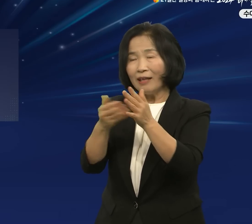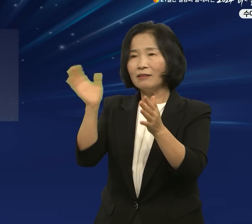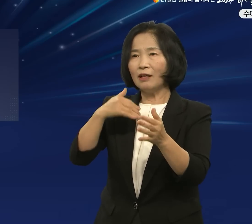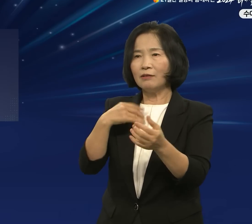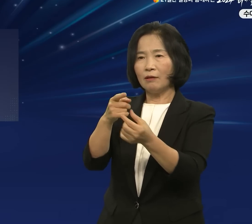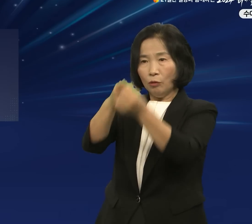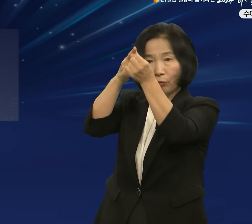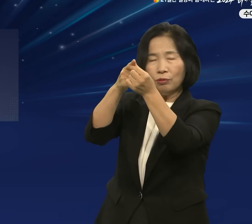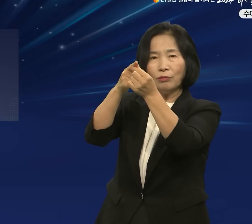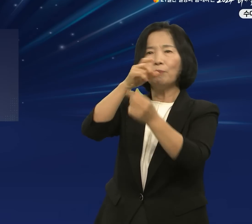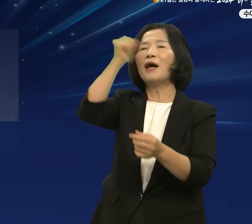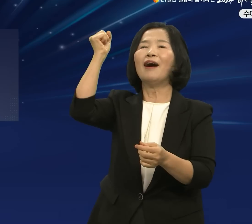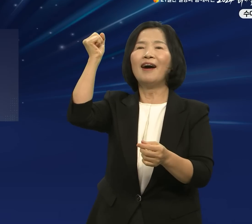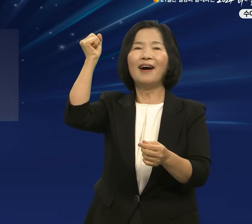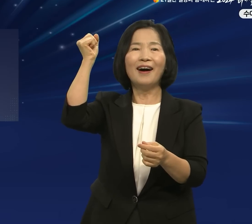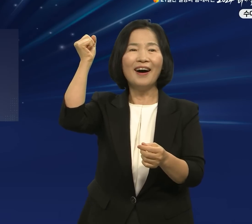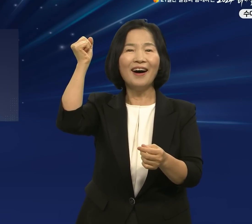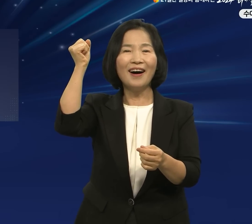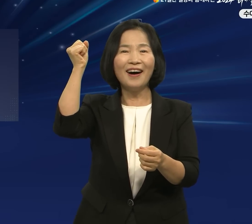1층 작업장을